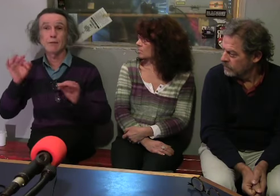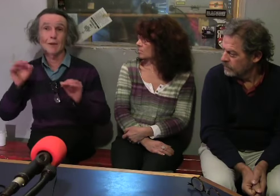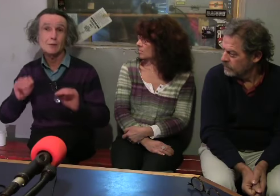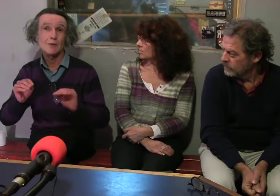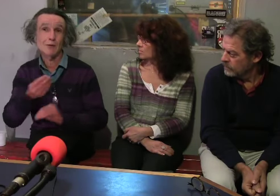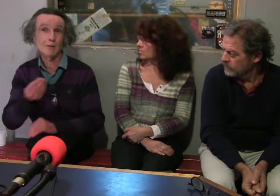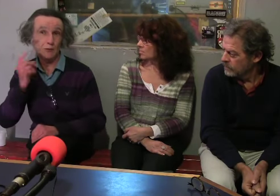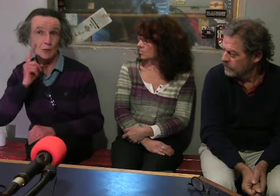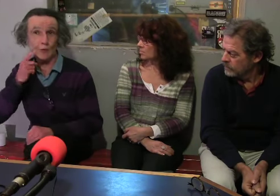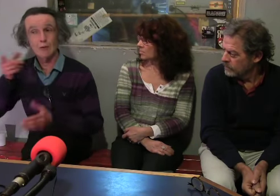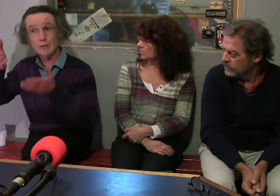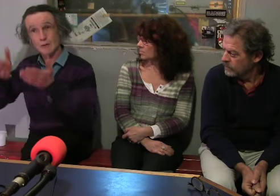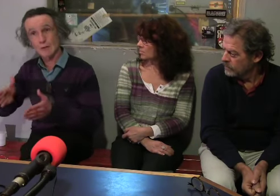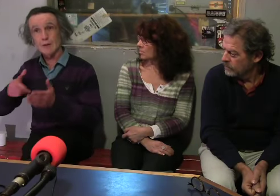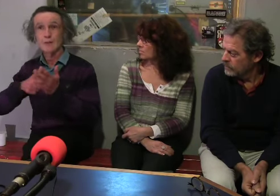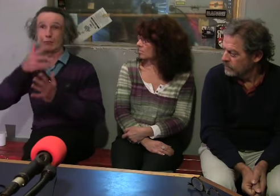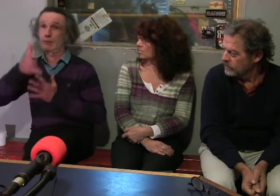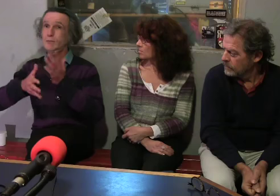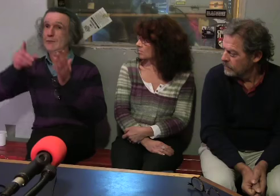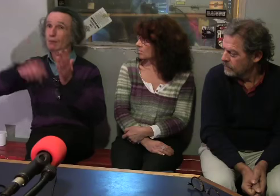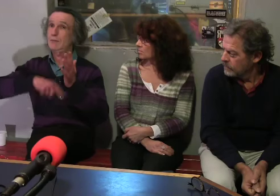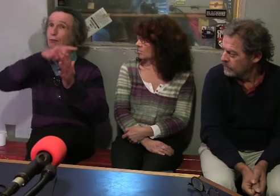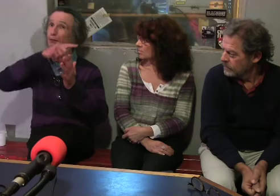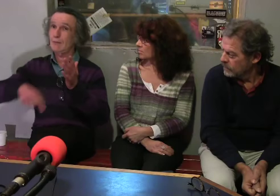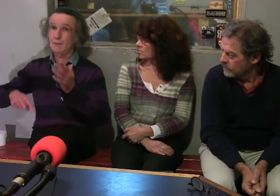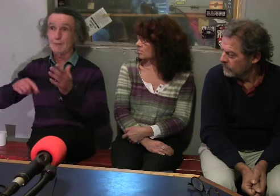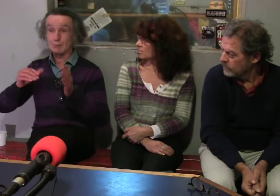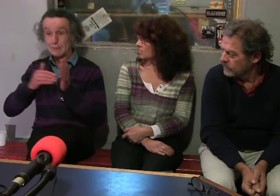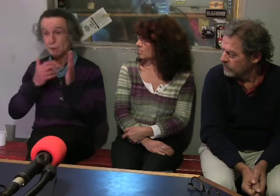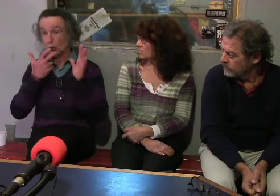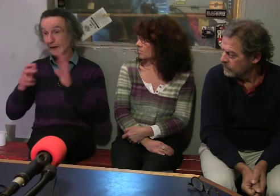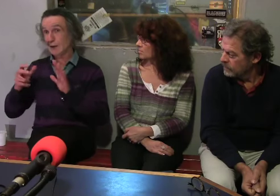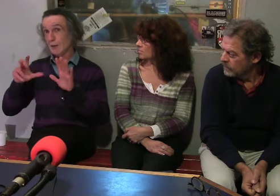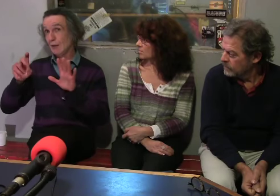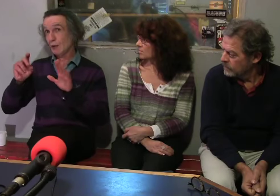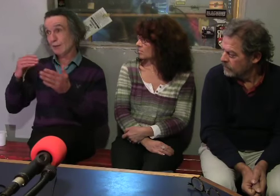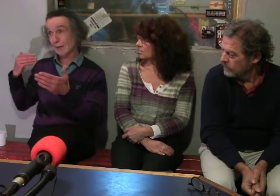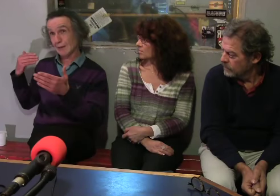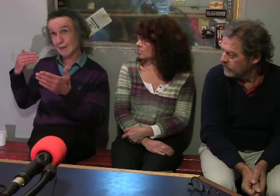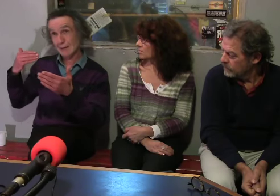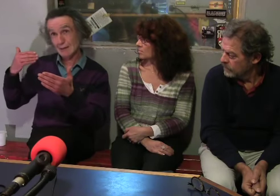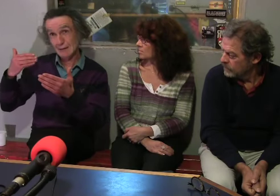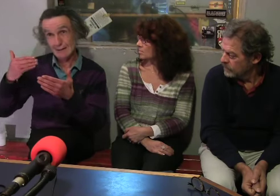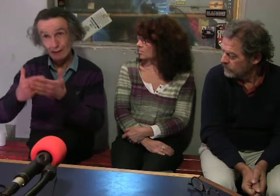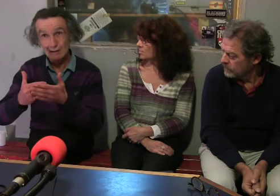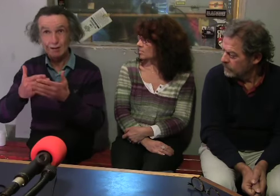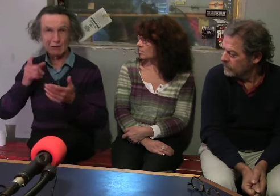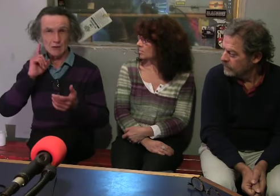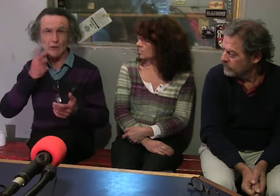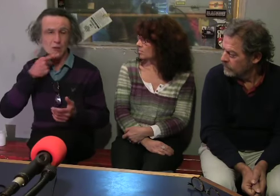sourde. En fait, ce sont les experts de l'éducation des sourds qui ont, en 1880, décidé d'interdire